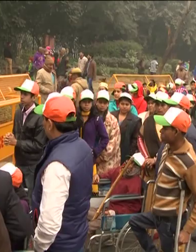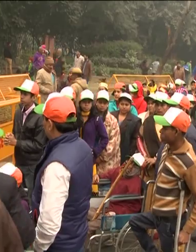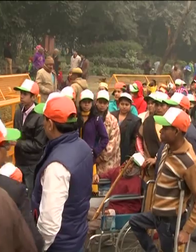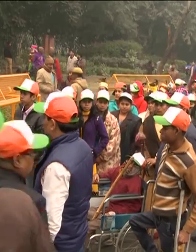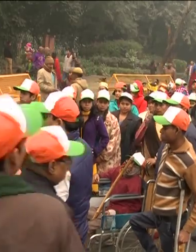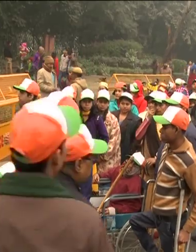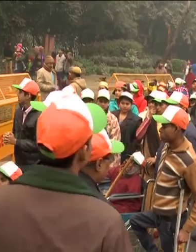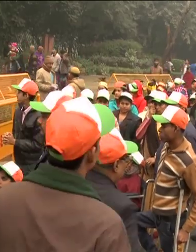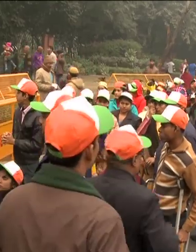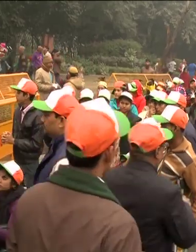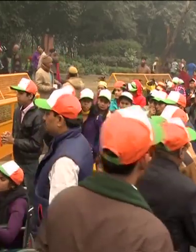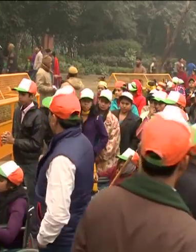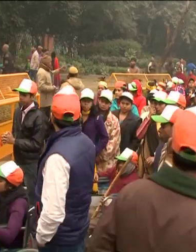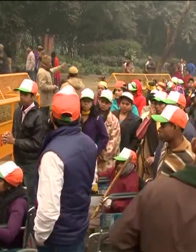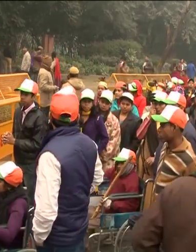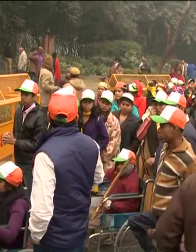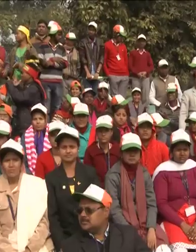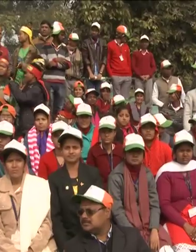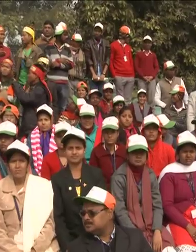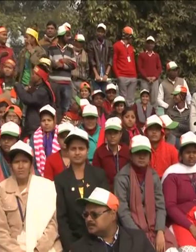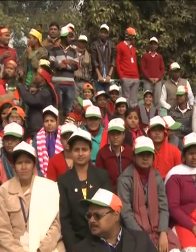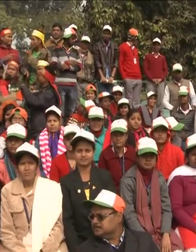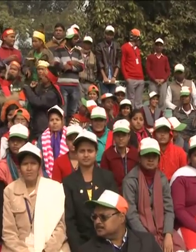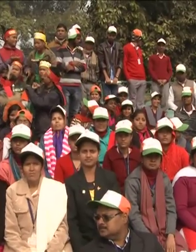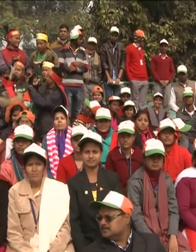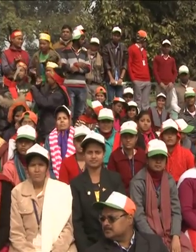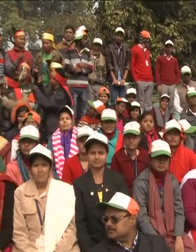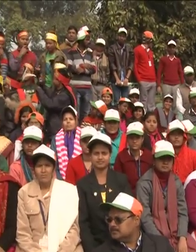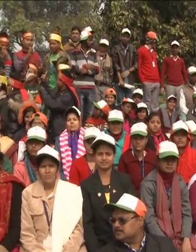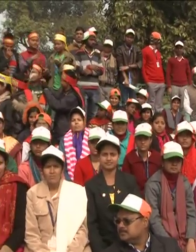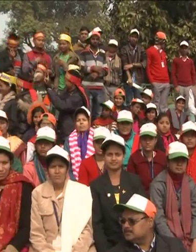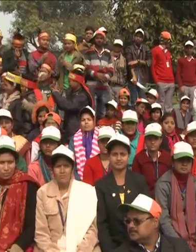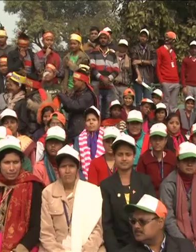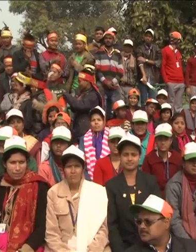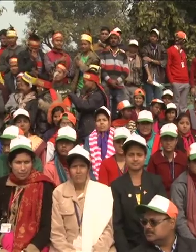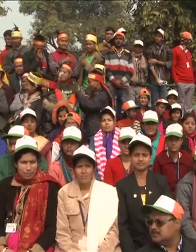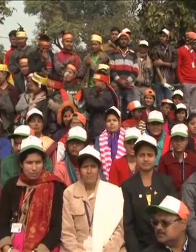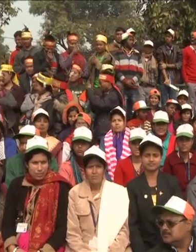NIOS द्वारा इन दिव्यांगों के लिए राजपथ के 20 नंबर अहाते में परेड देखने के विशेष प्रबंध भी किए गए।